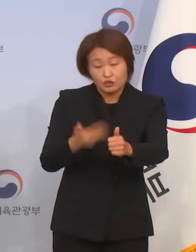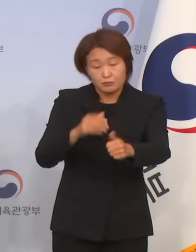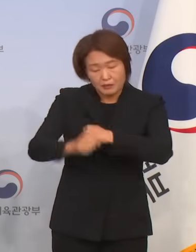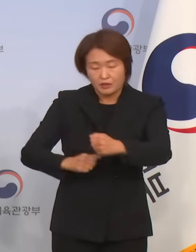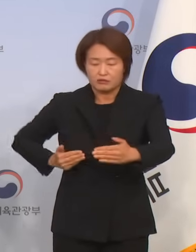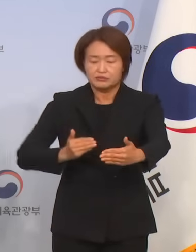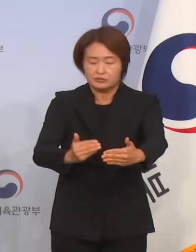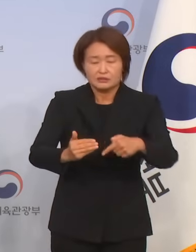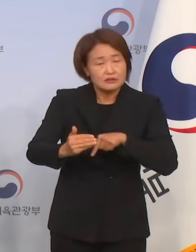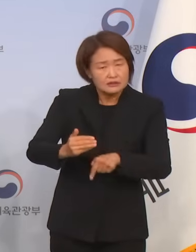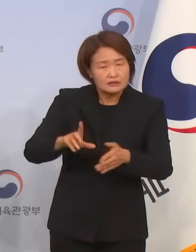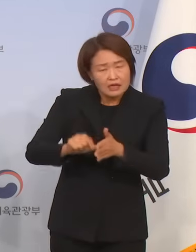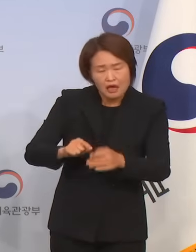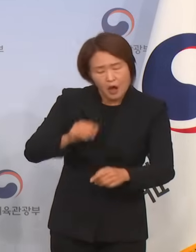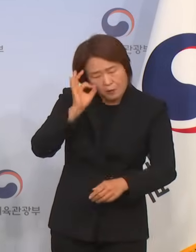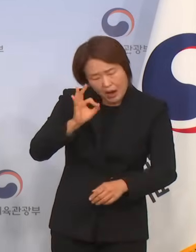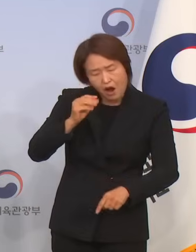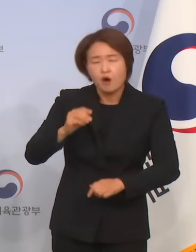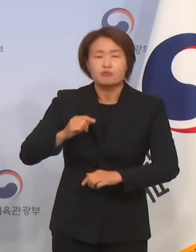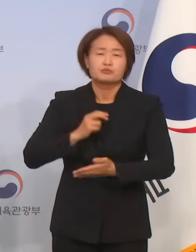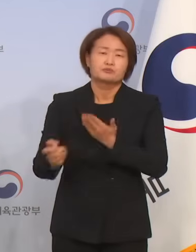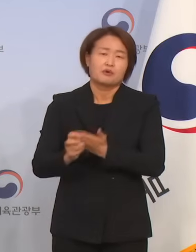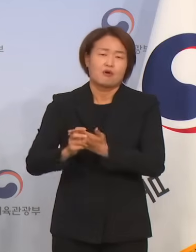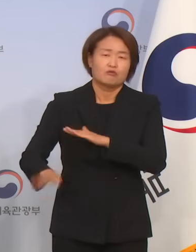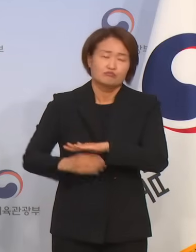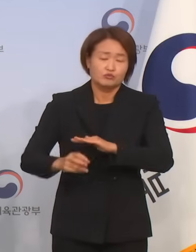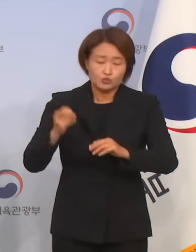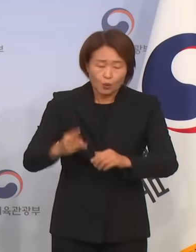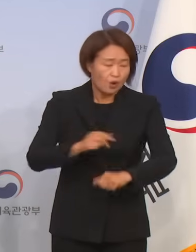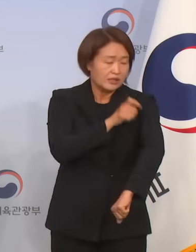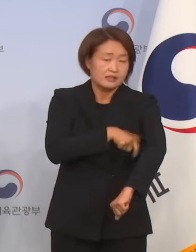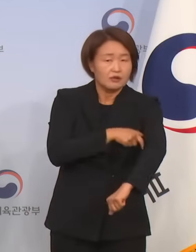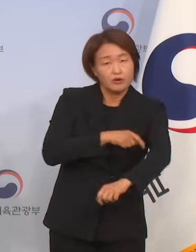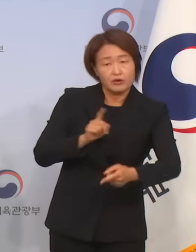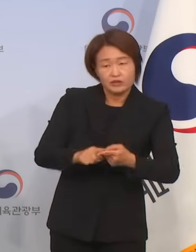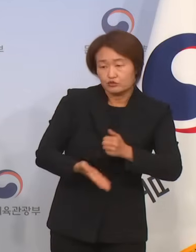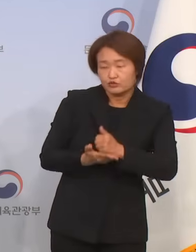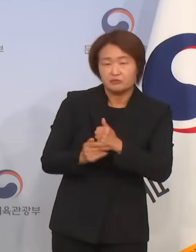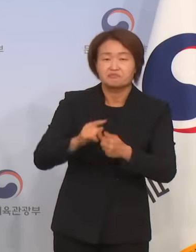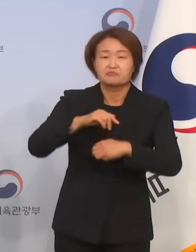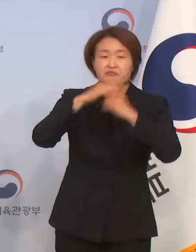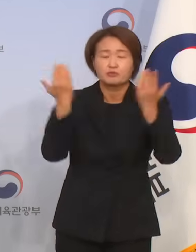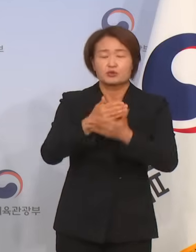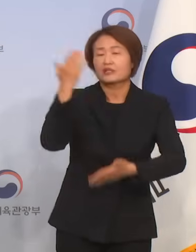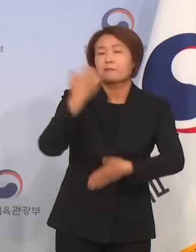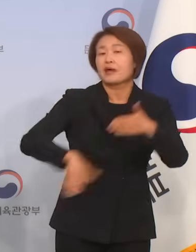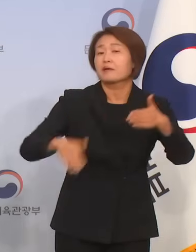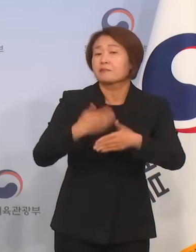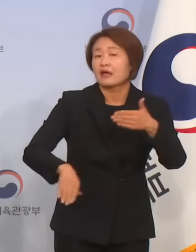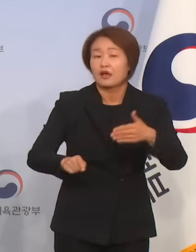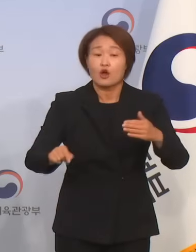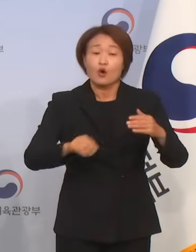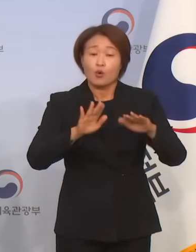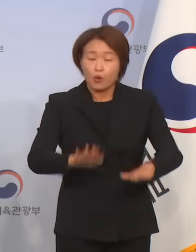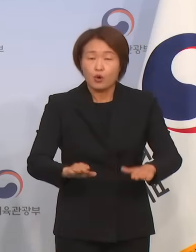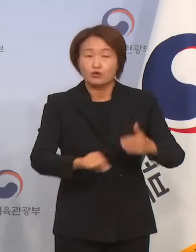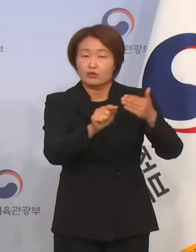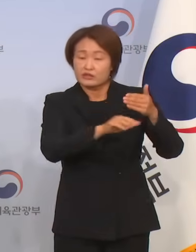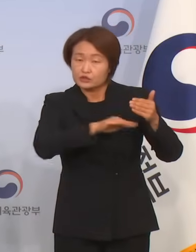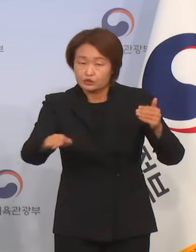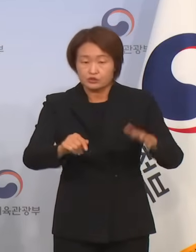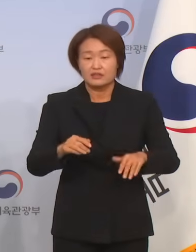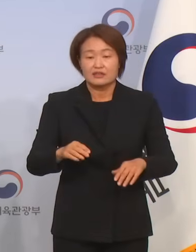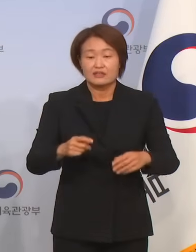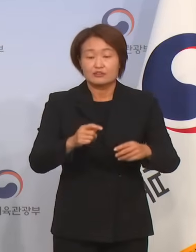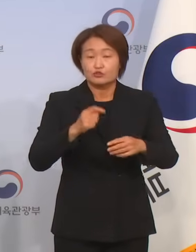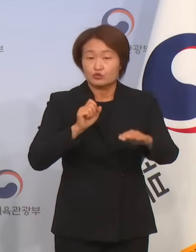부적정하였고 이사회 절차도 누락하였습니다. 축구협회에는 올해 9월 기준 국가대표